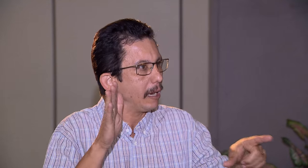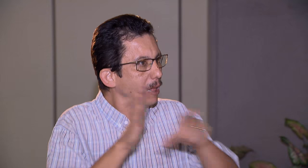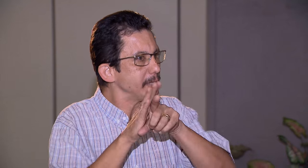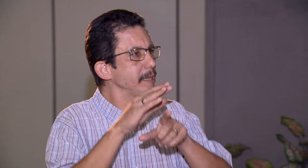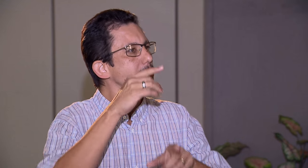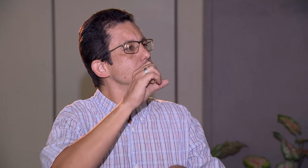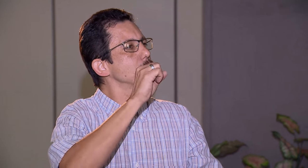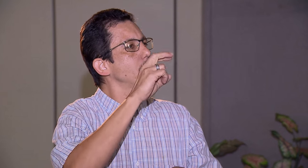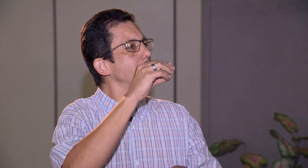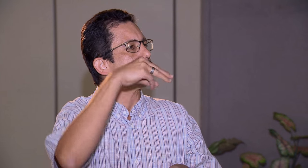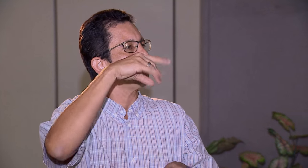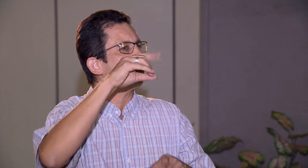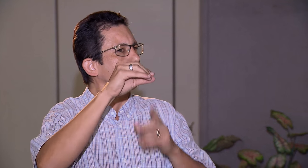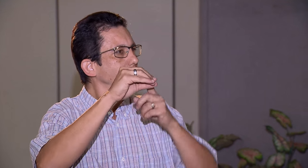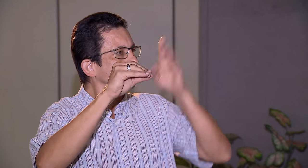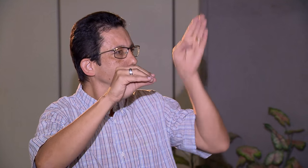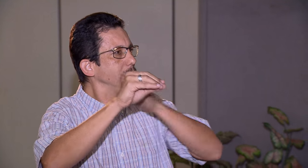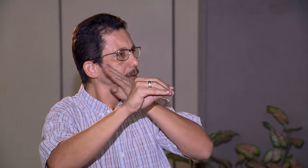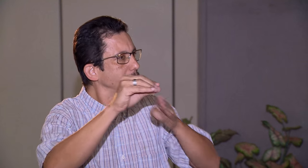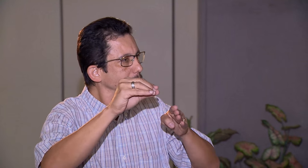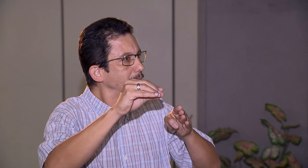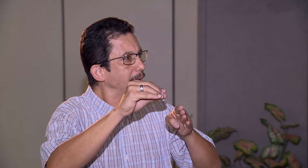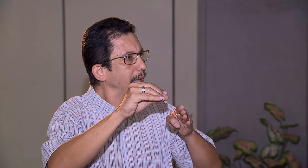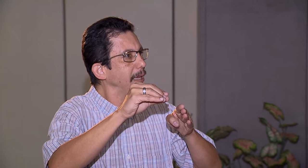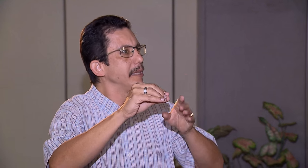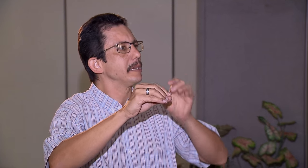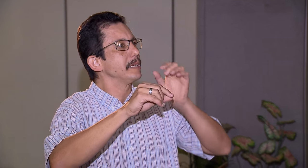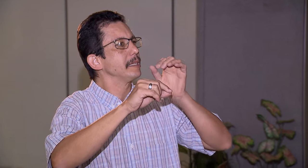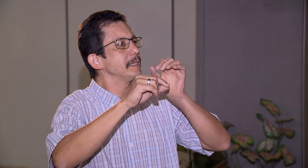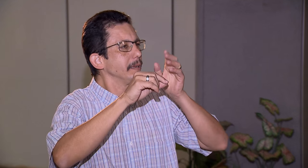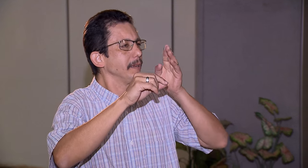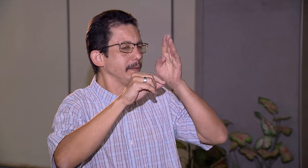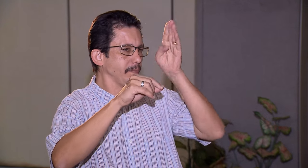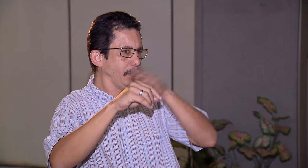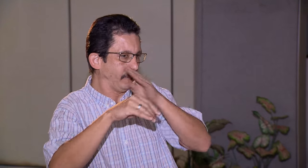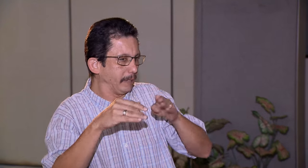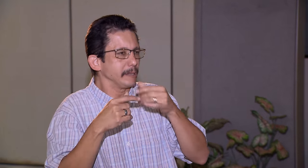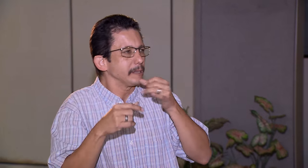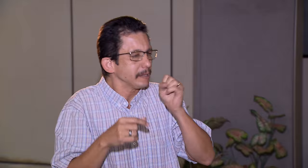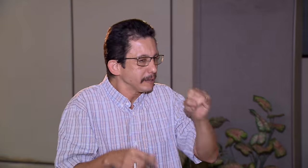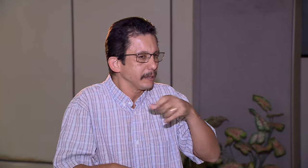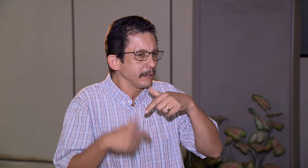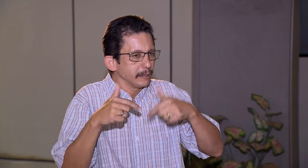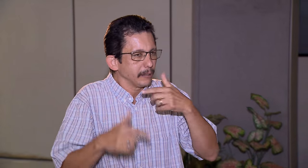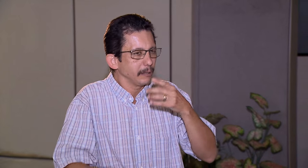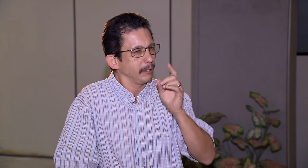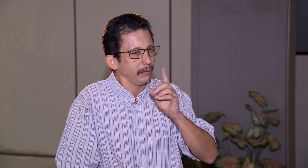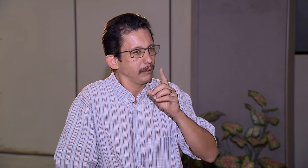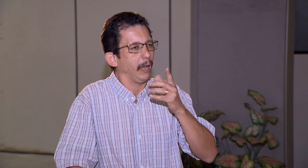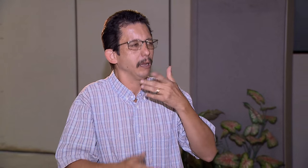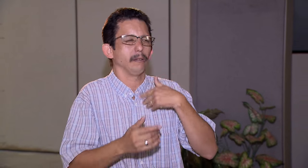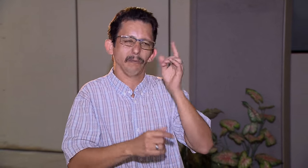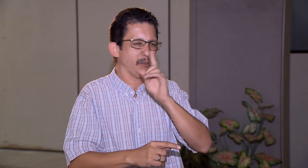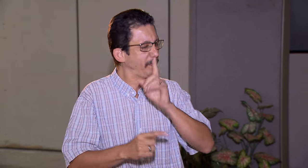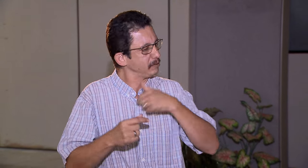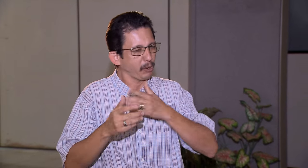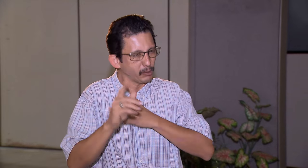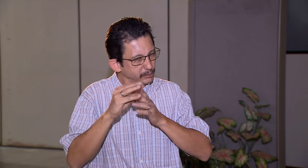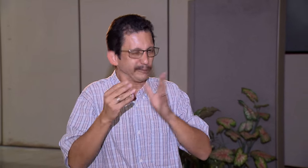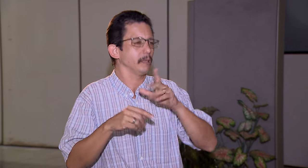gente não fala, que a gente não se desenvolve. Então, quando eu tive os meus filhos, por exemplo, né, as pessoas não acreditavam